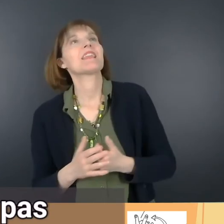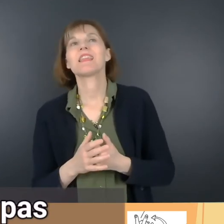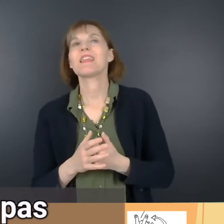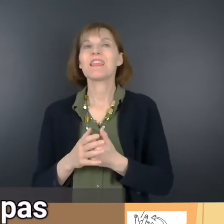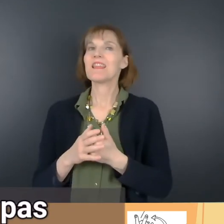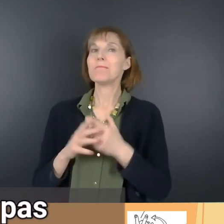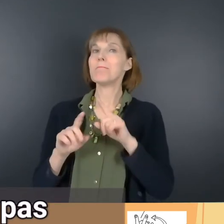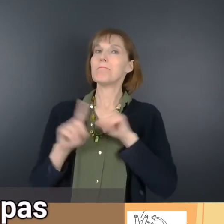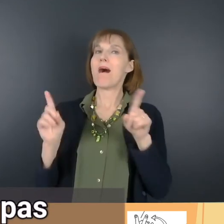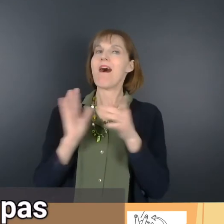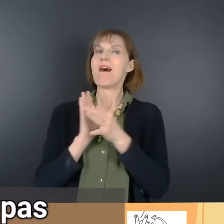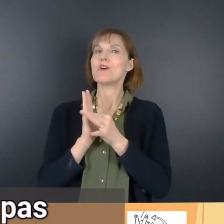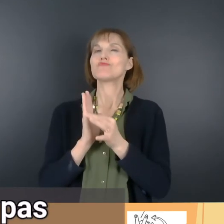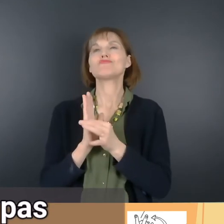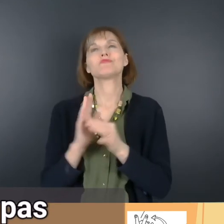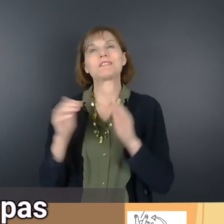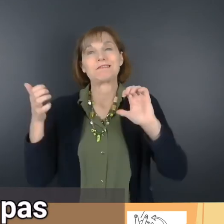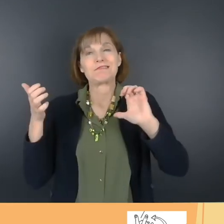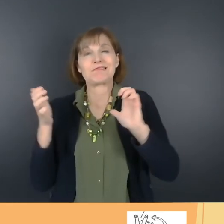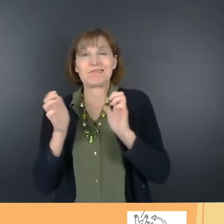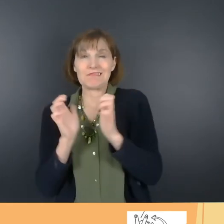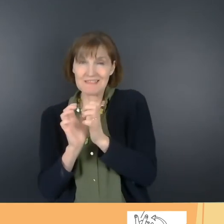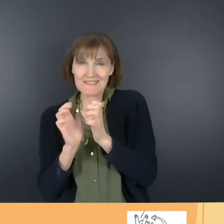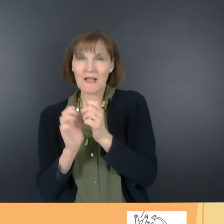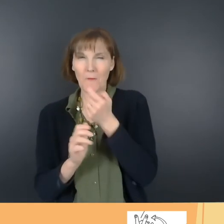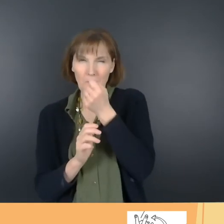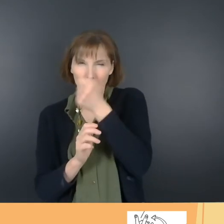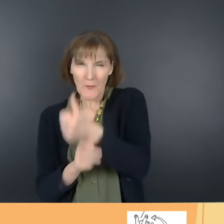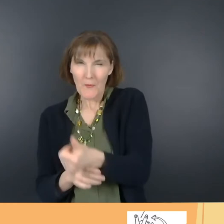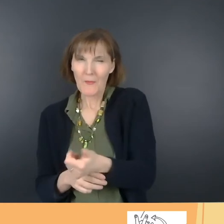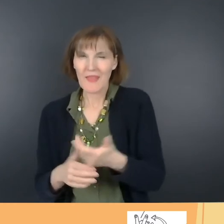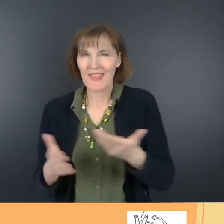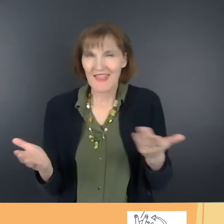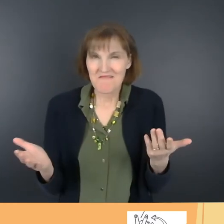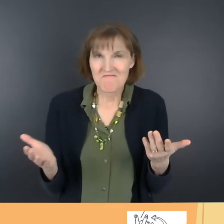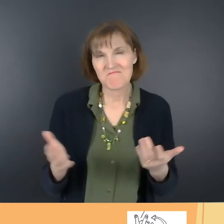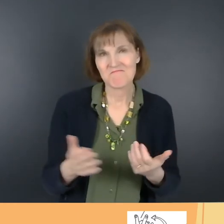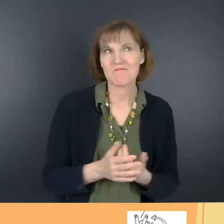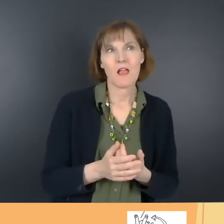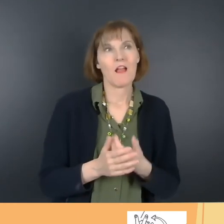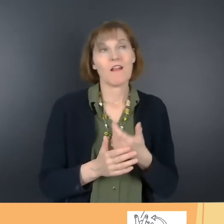Mais si on n'est pas adhérents, à ce moment-là, on a quelques vidéos seulement.